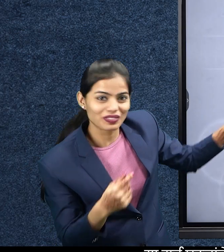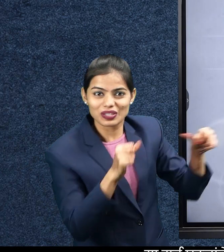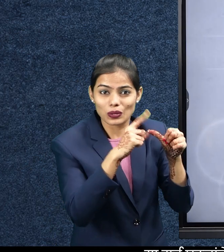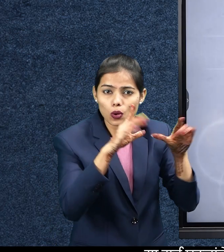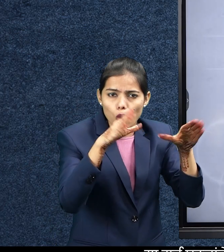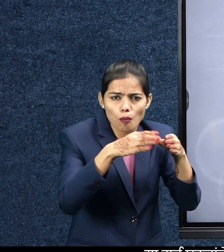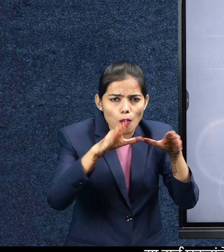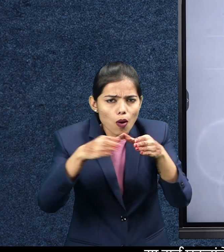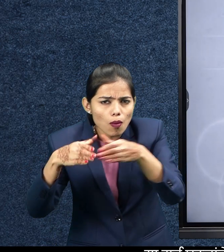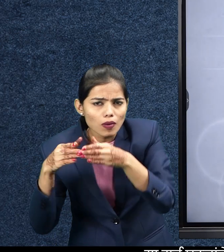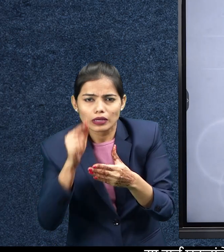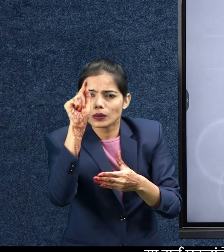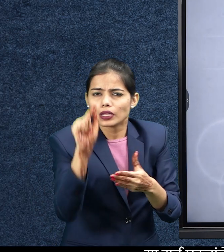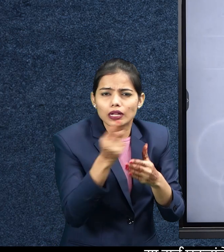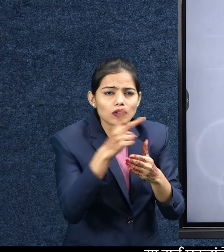जागा तयार करेल.